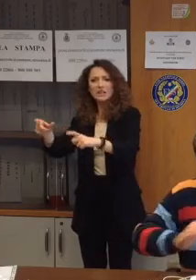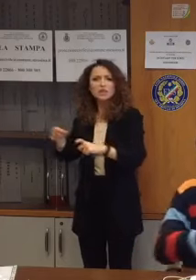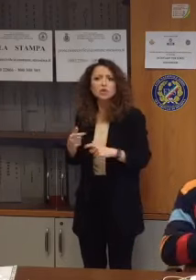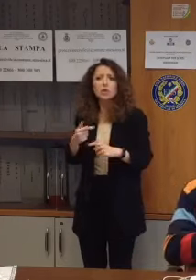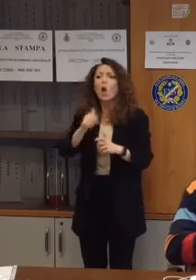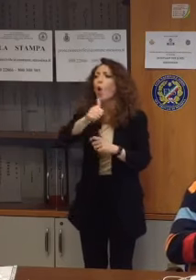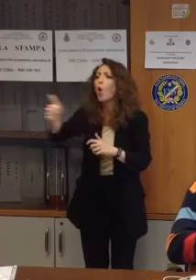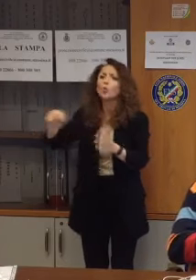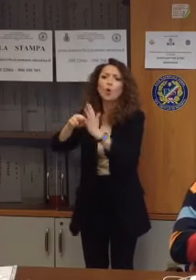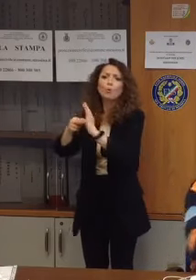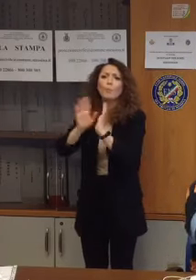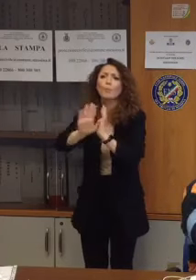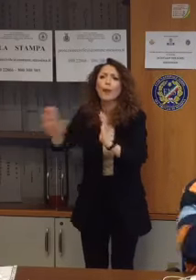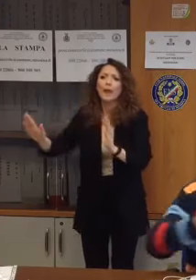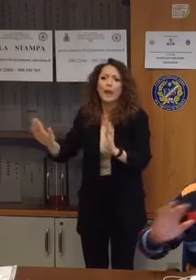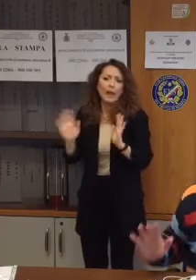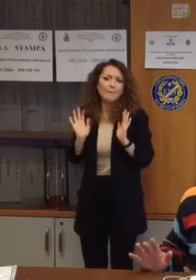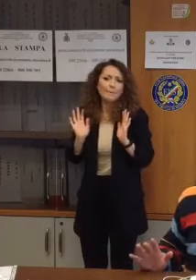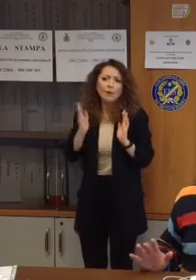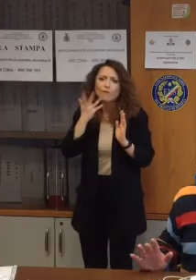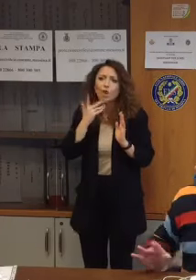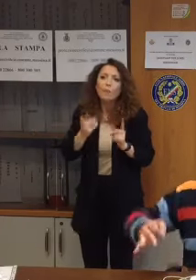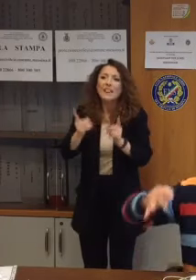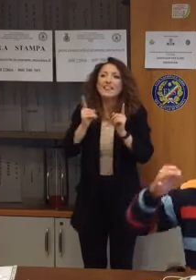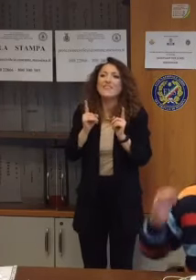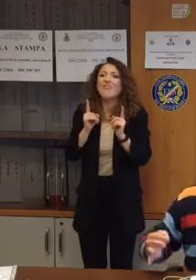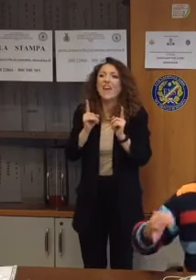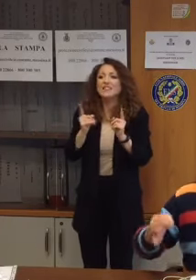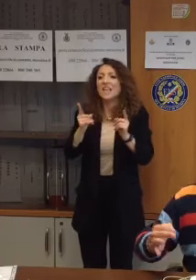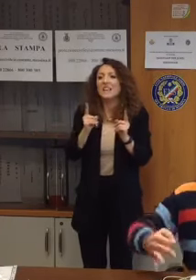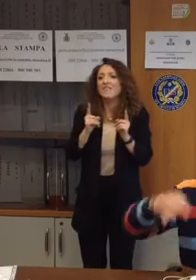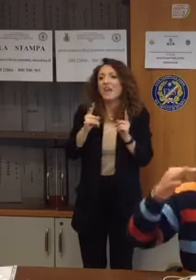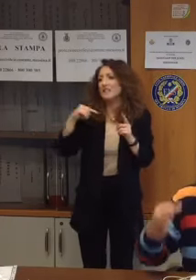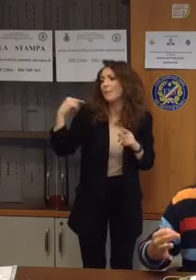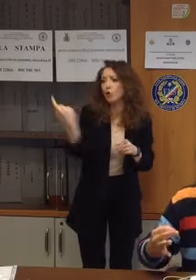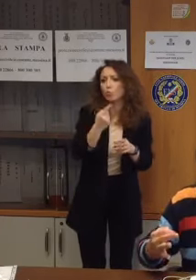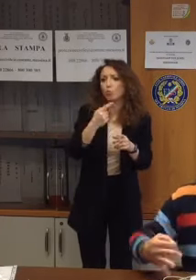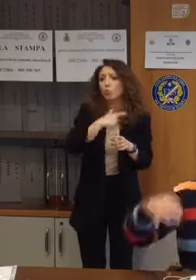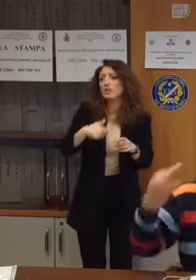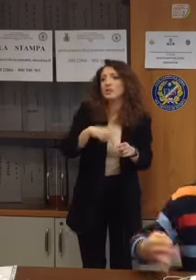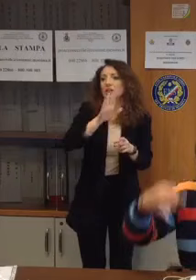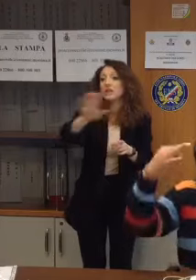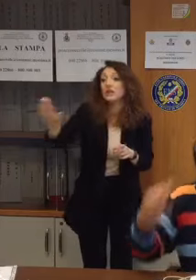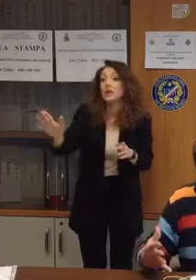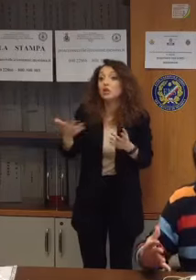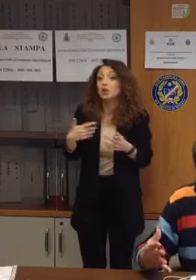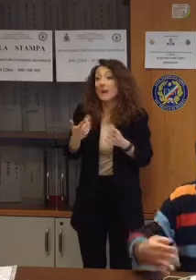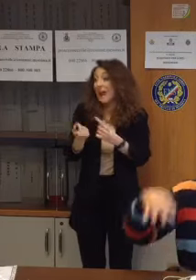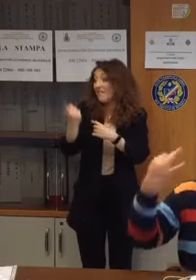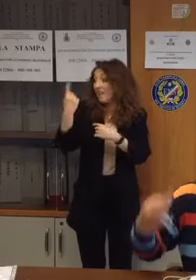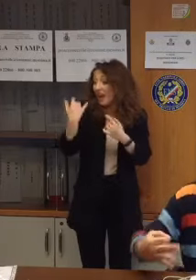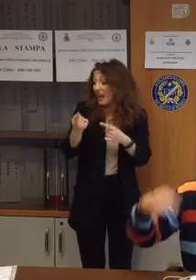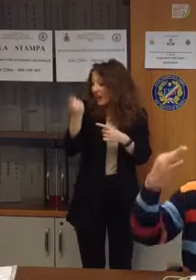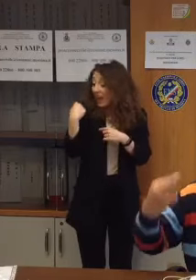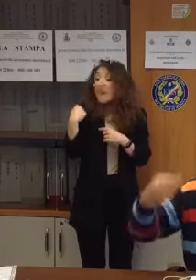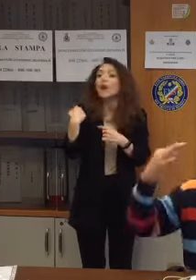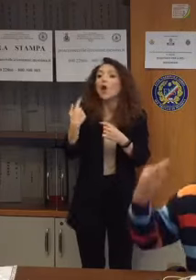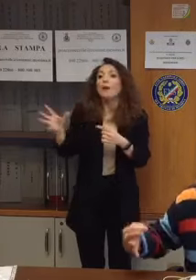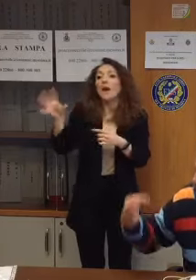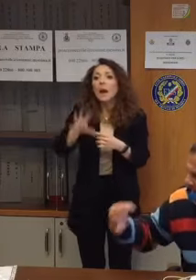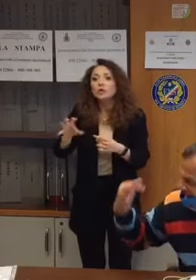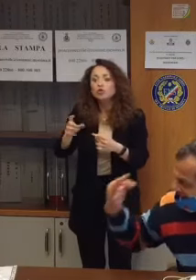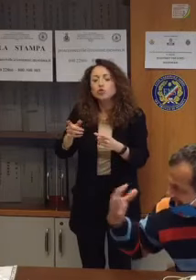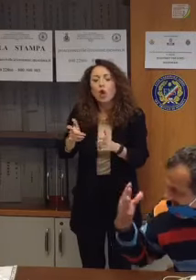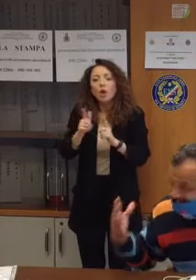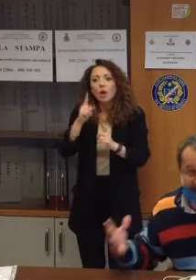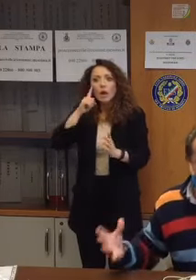mi sento di fare una difesa d'ufficio per tutti i sindaci. Se fino a ieri la regione ci ha fatto impazzire con la modifica del